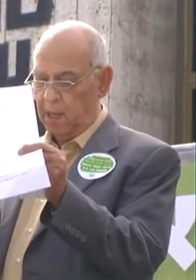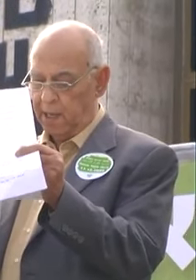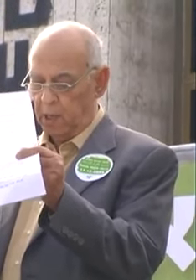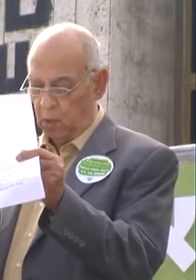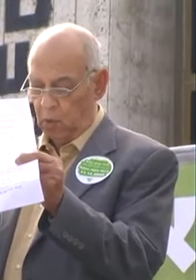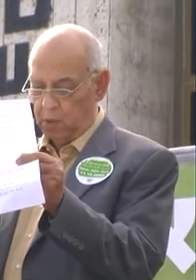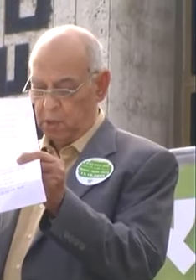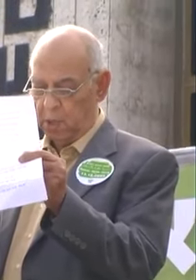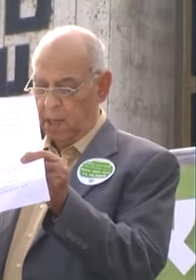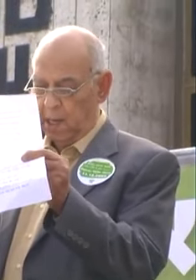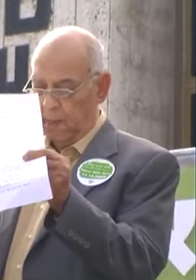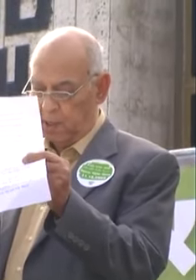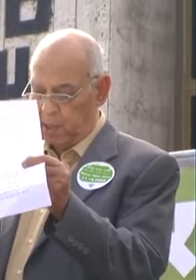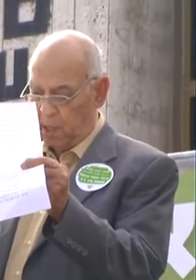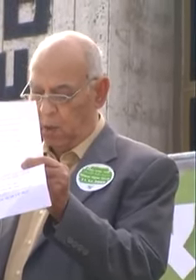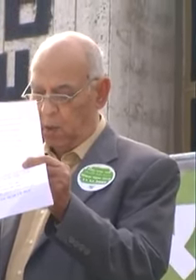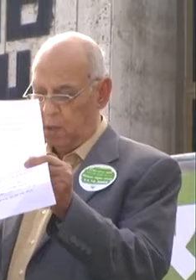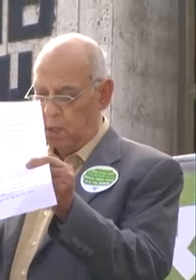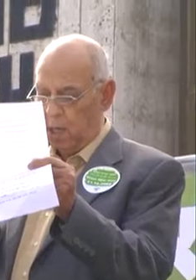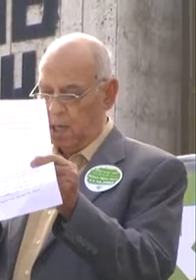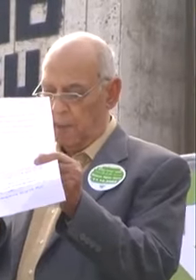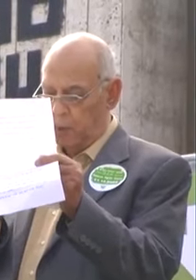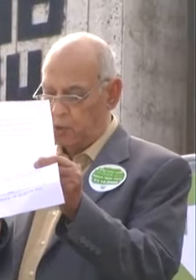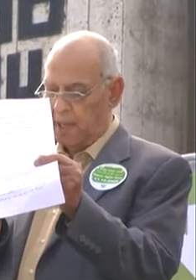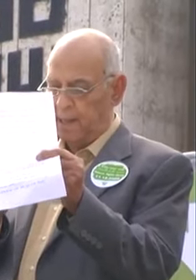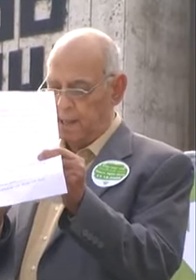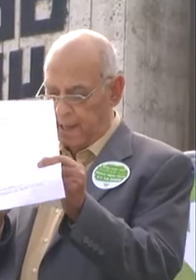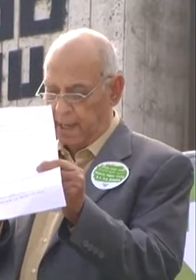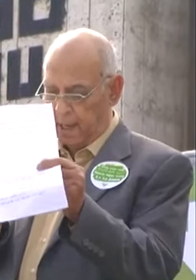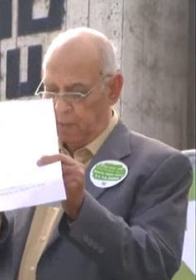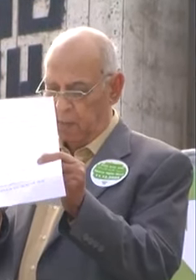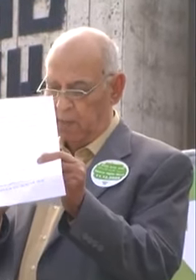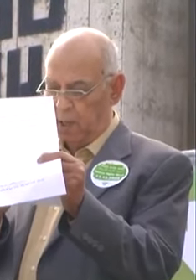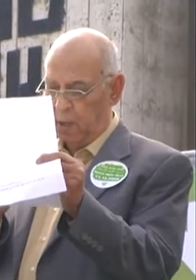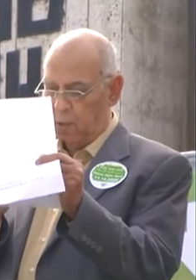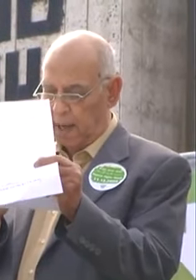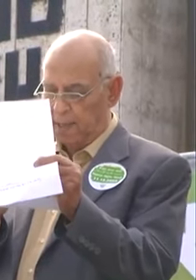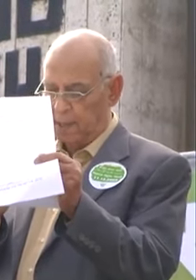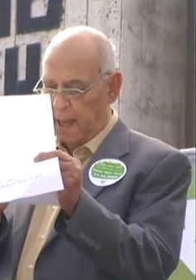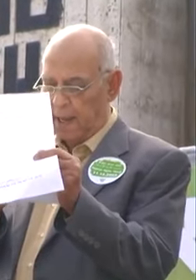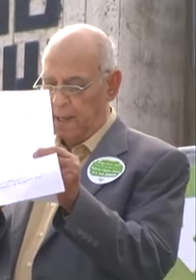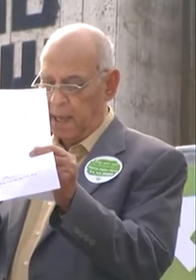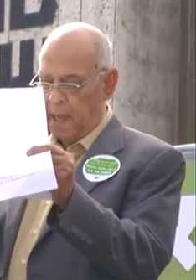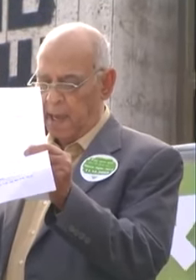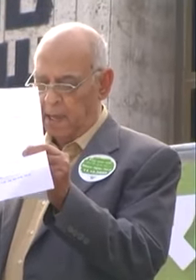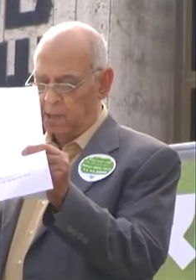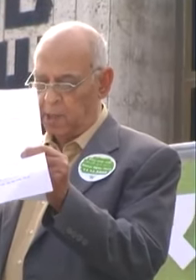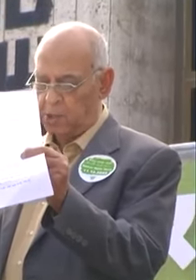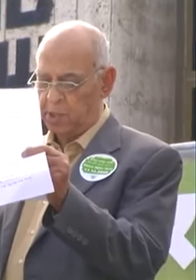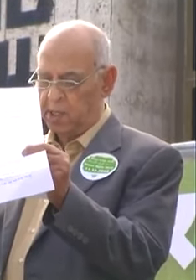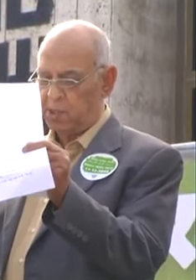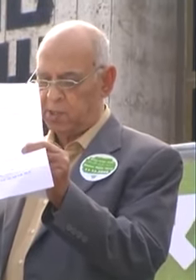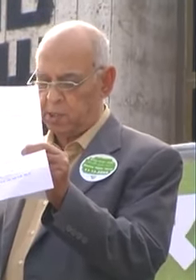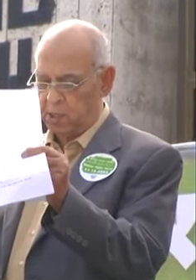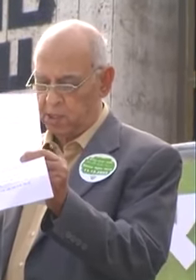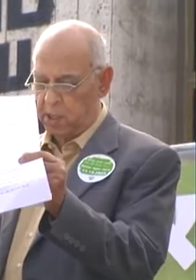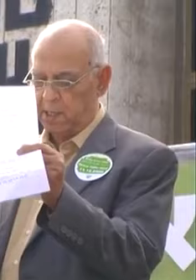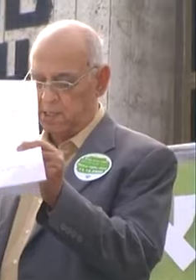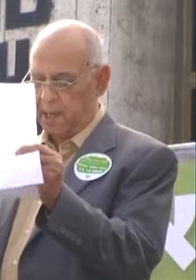האדם לחירות, לביטחון, לפרוסת לחם ולקורת גג, היא